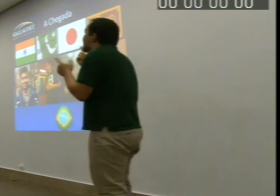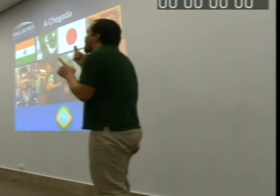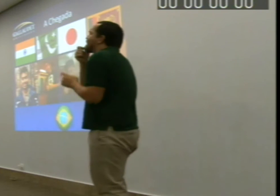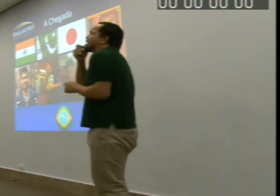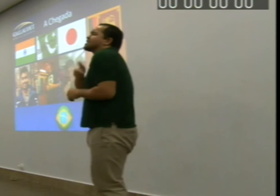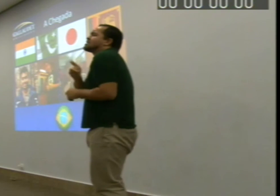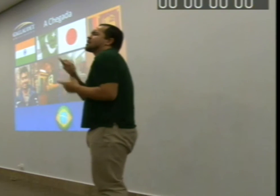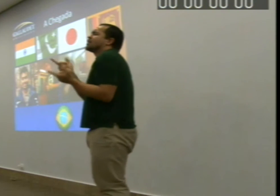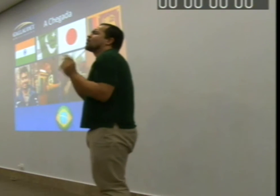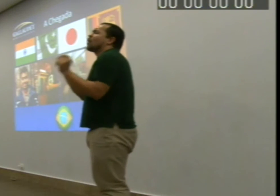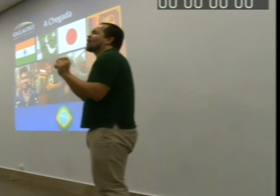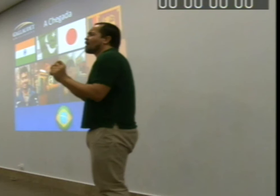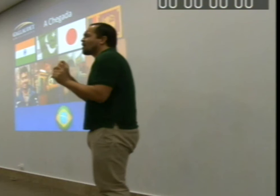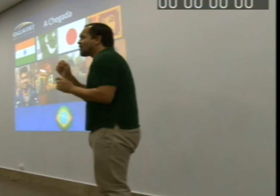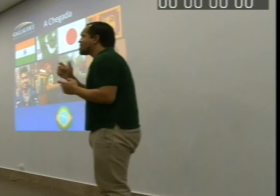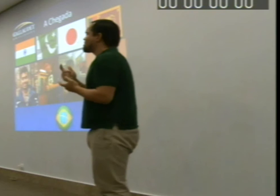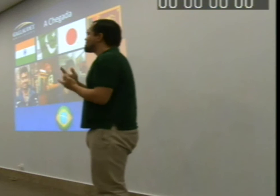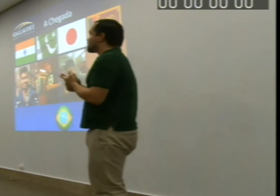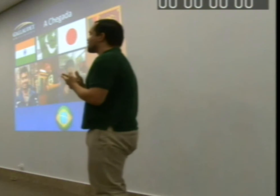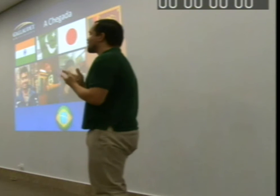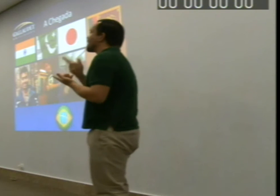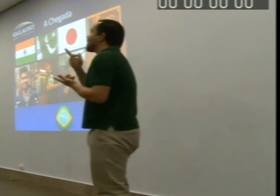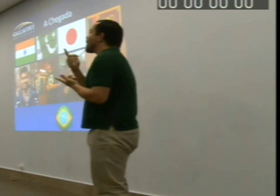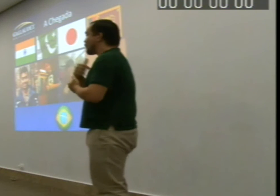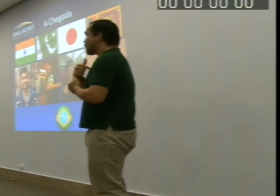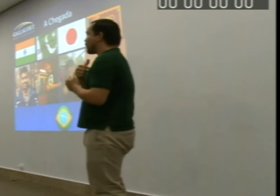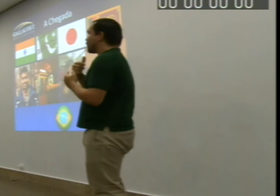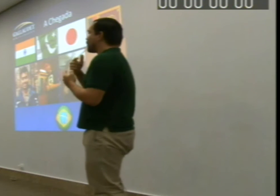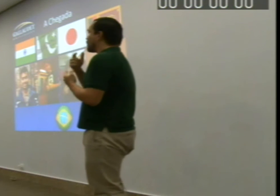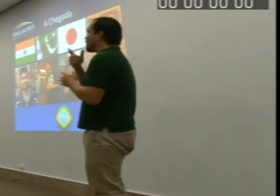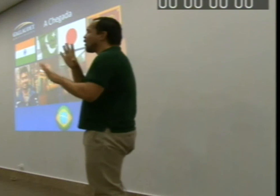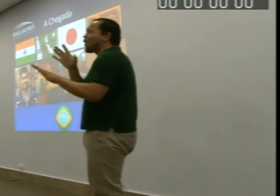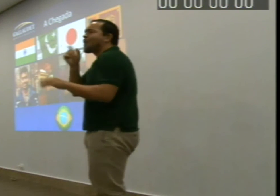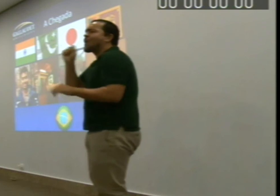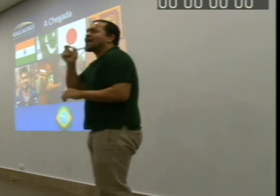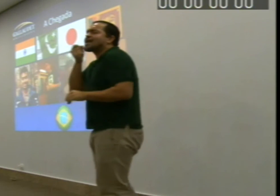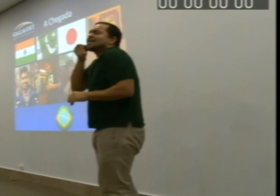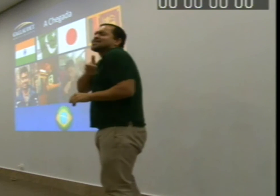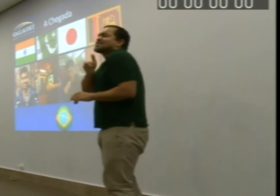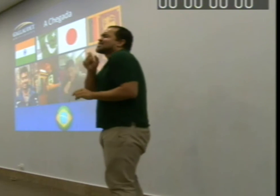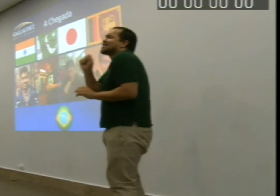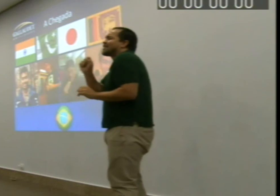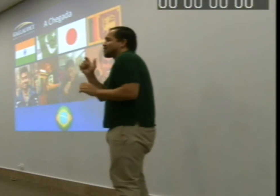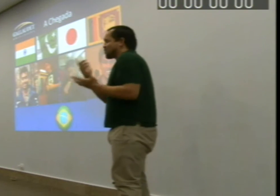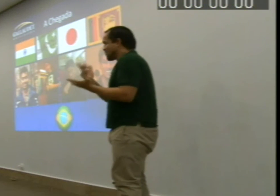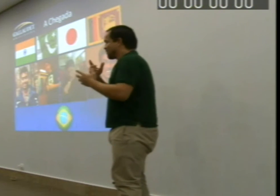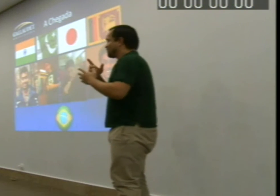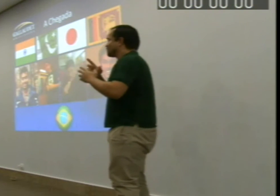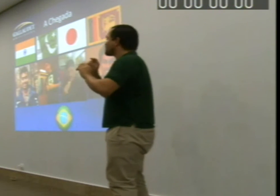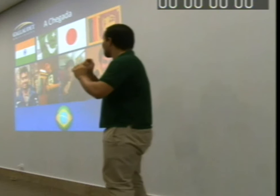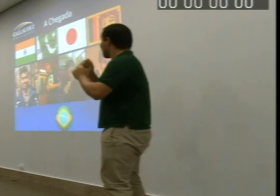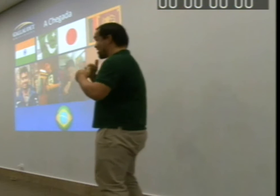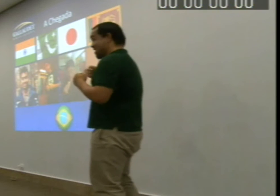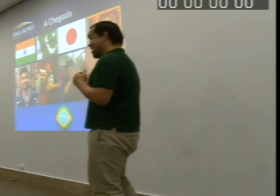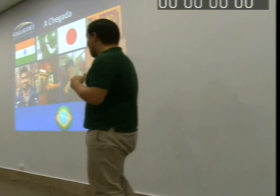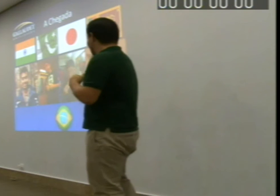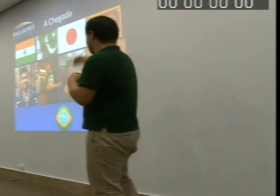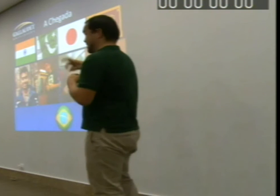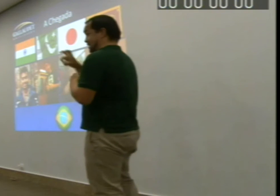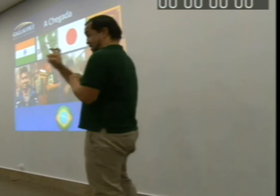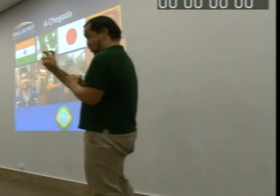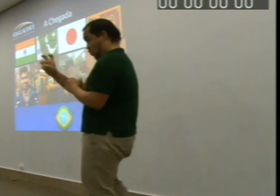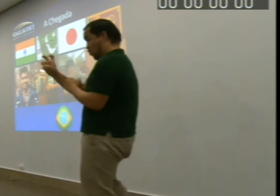cinco Então qual que é a piada que a gente fazia que que é